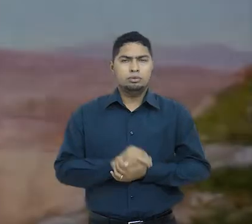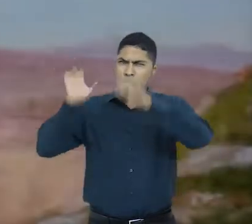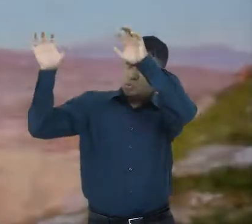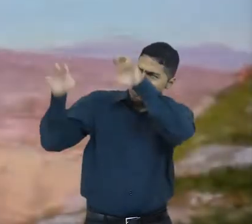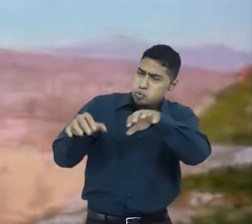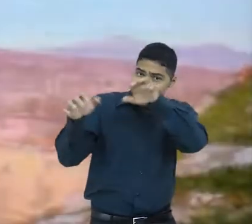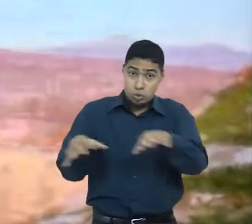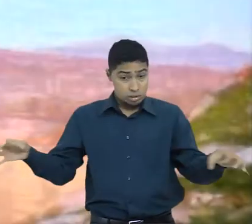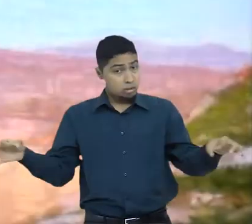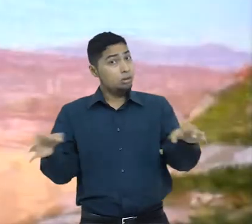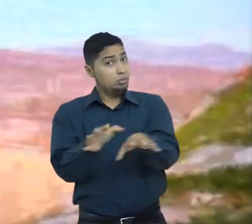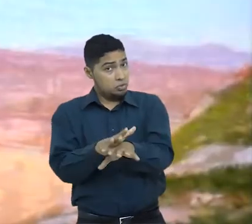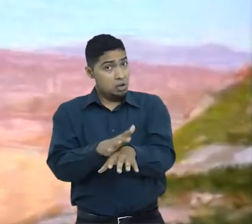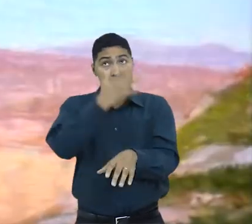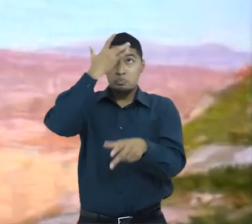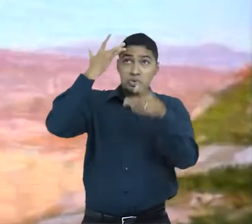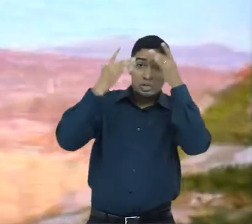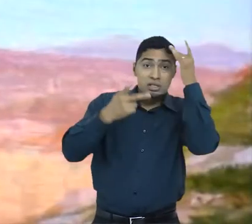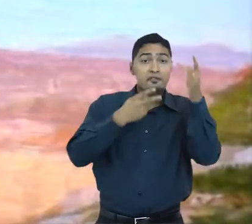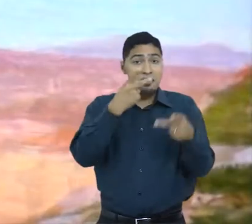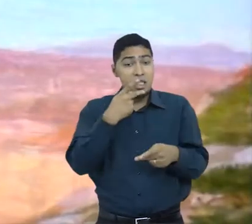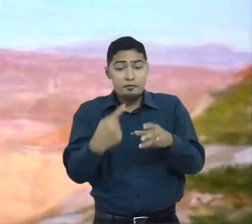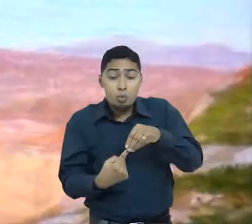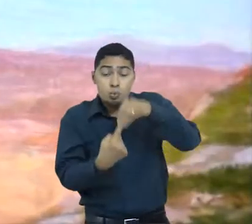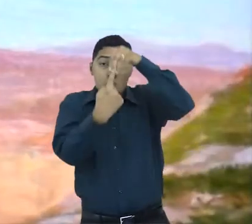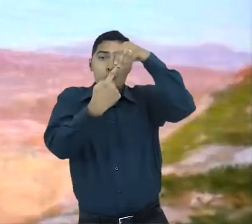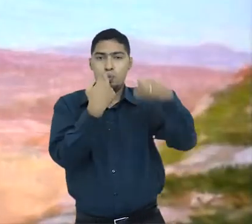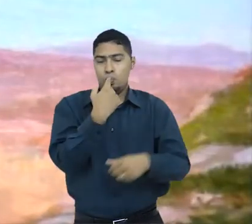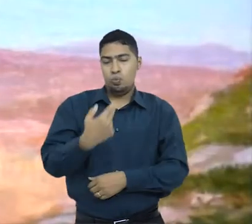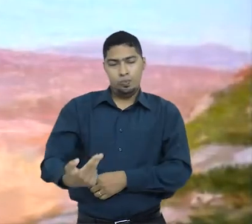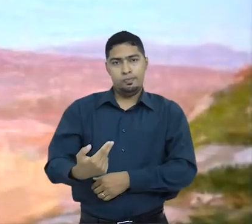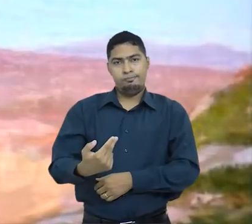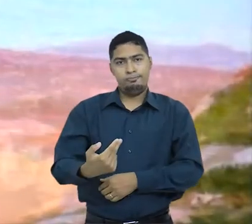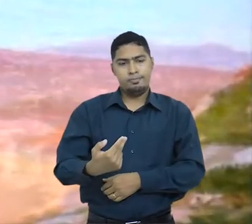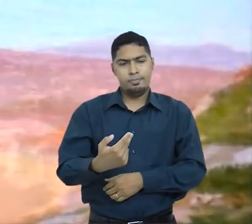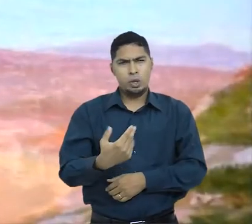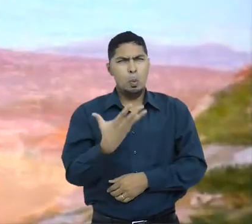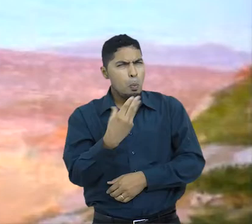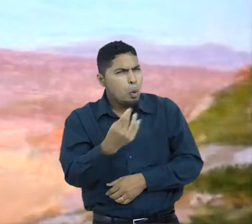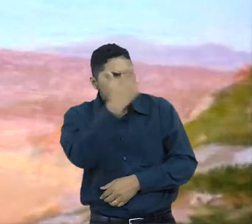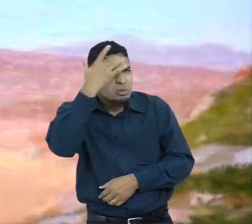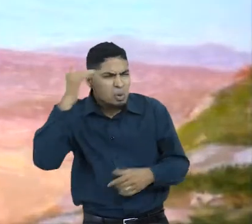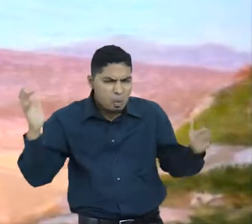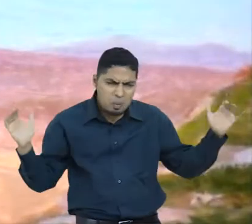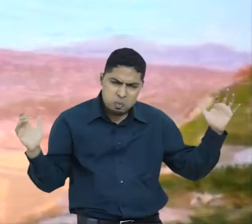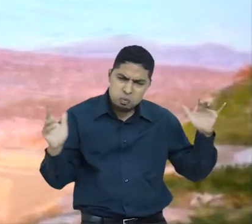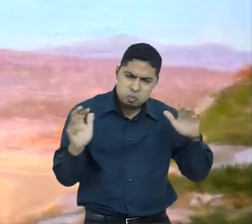Depois do dilúvio, quando todo mundo ainda falava a mesma língua, muitas pessoas foram habitar nas planícies do